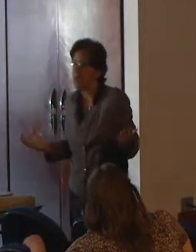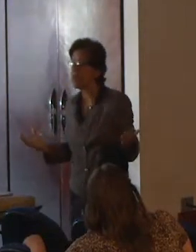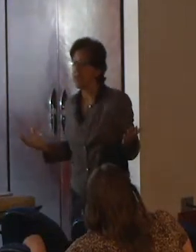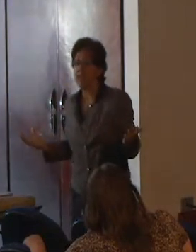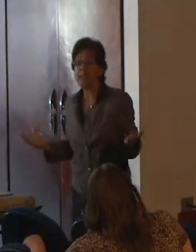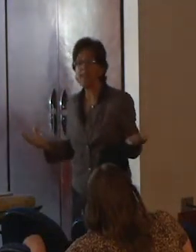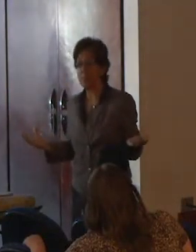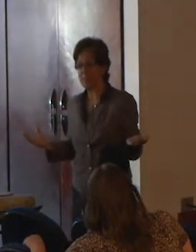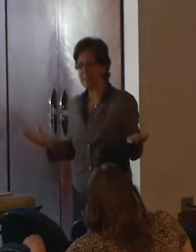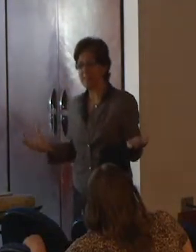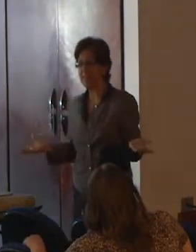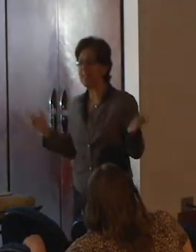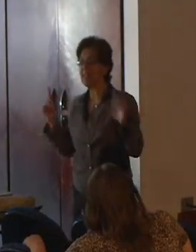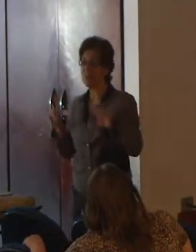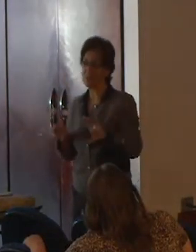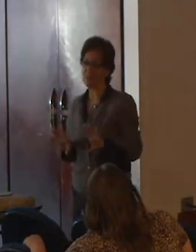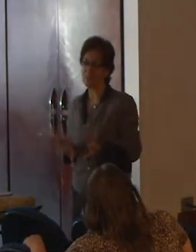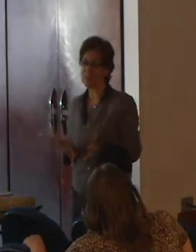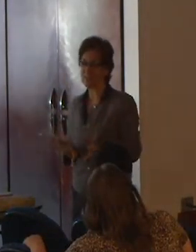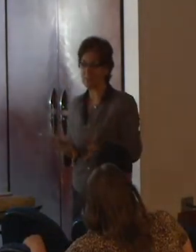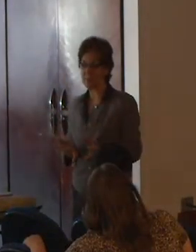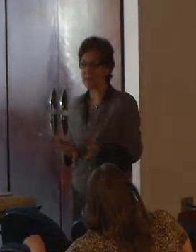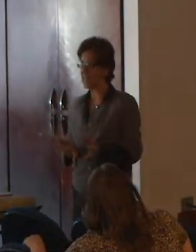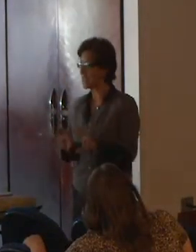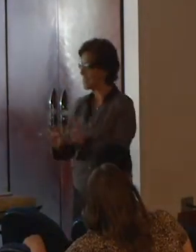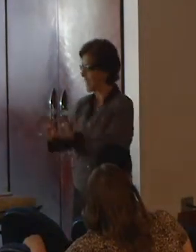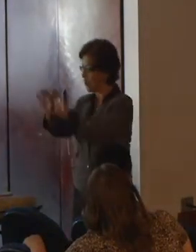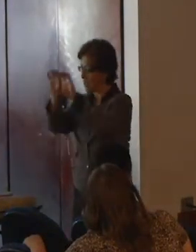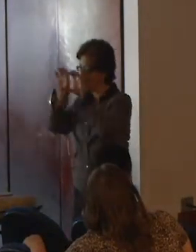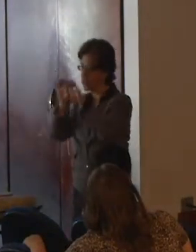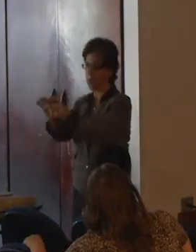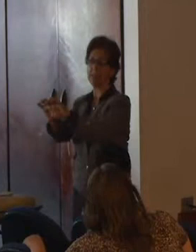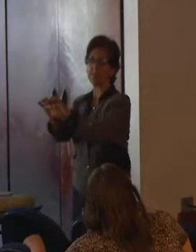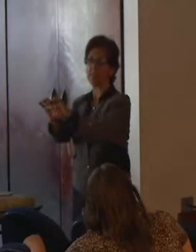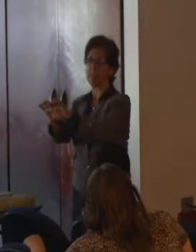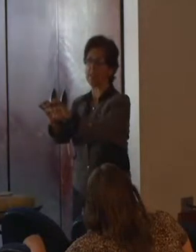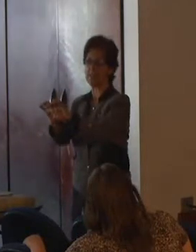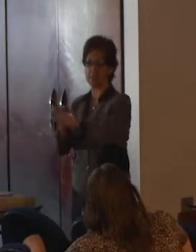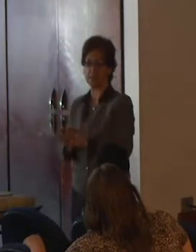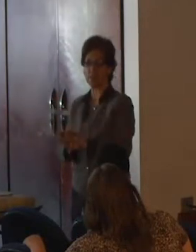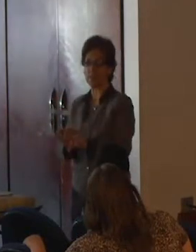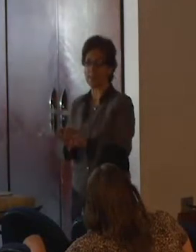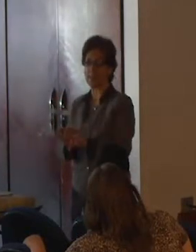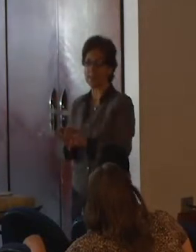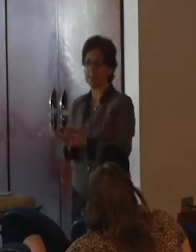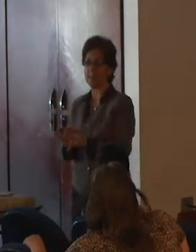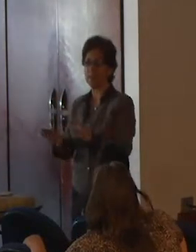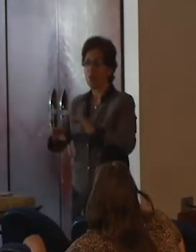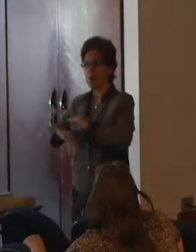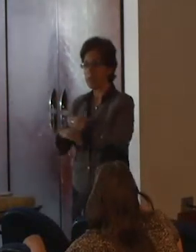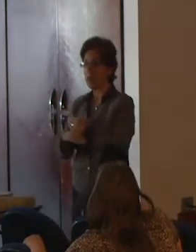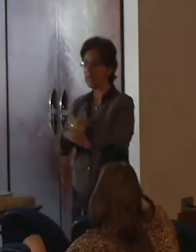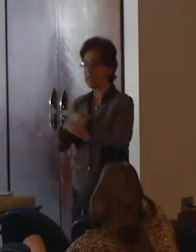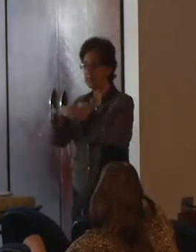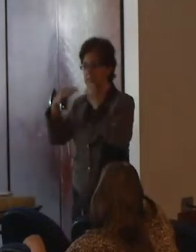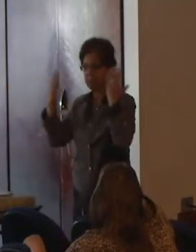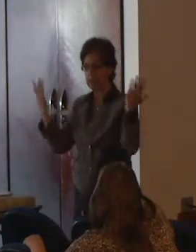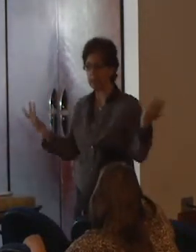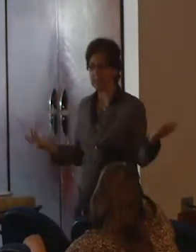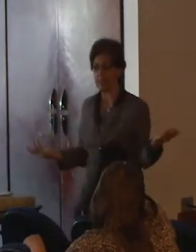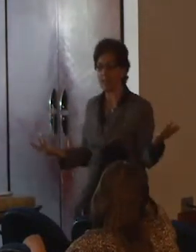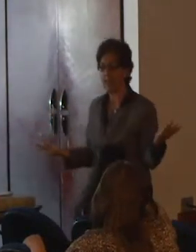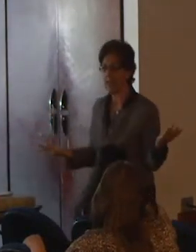comunicación aumentativa. Entonces se usa independientemente de la condición de discapacidad. Se instaló de que solamente es para las personas con